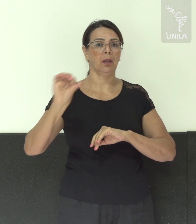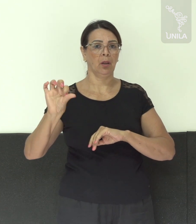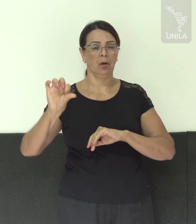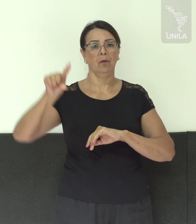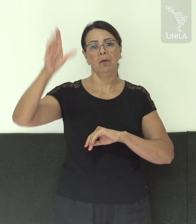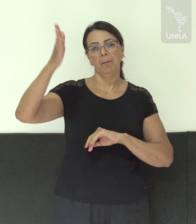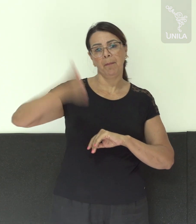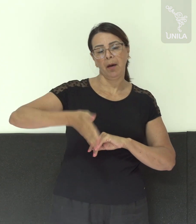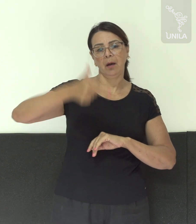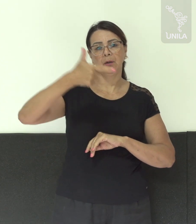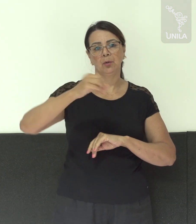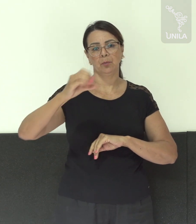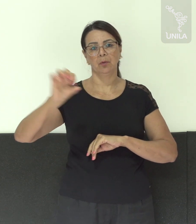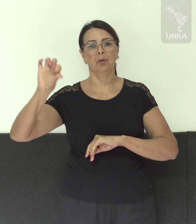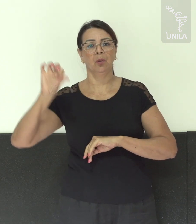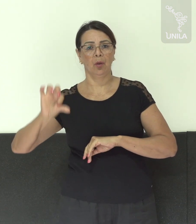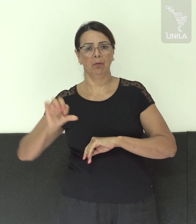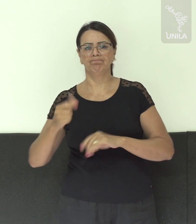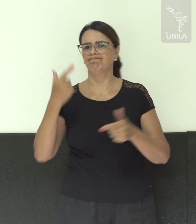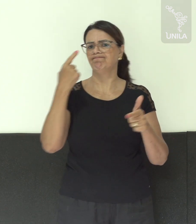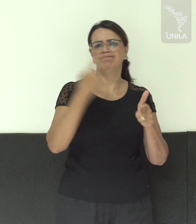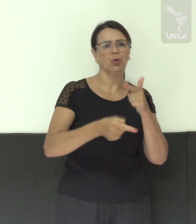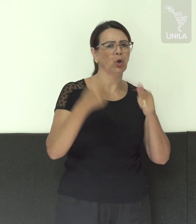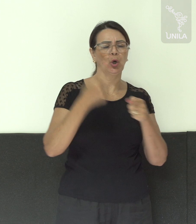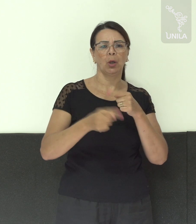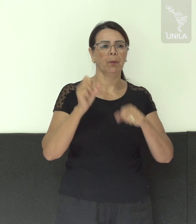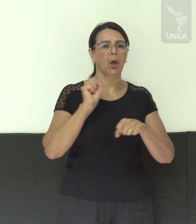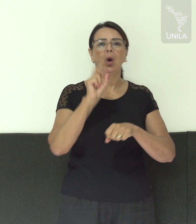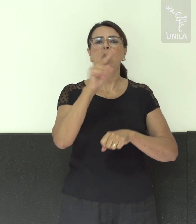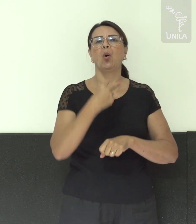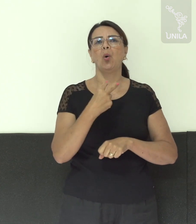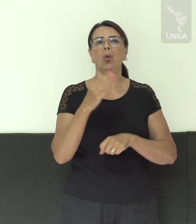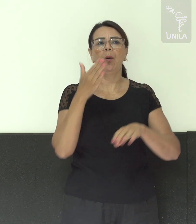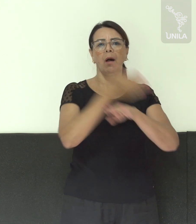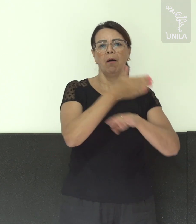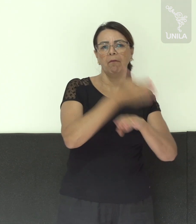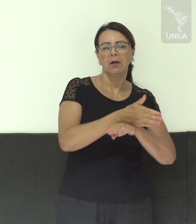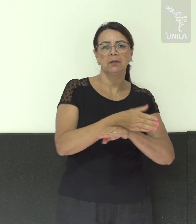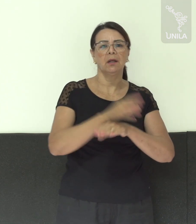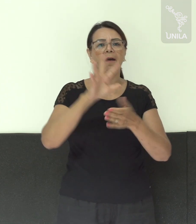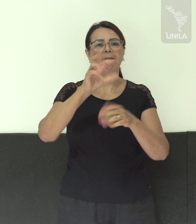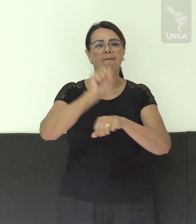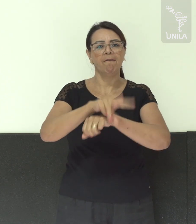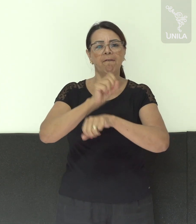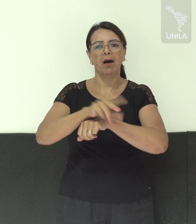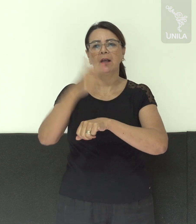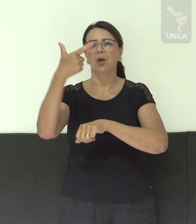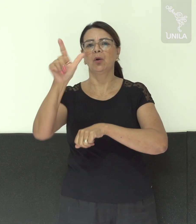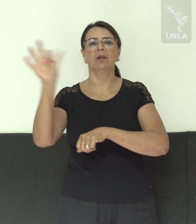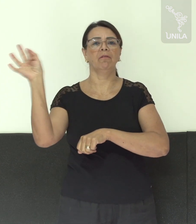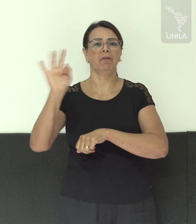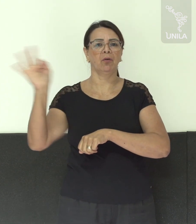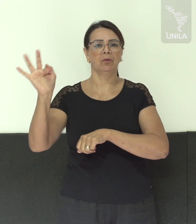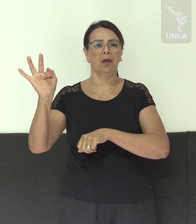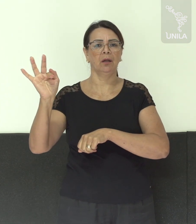12.089/2009, que proíbe a ocupação simultânea de mais de uma vaga em universidades públicas de ensino superior em todo o